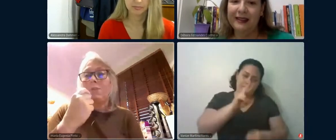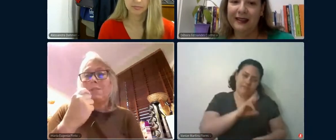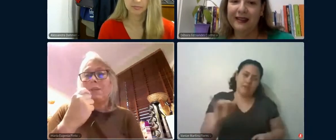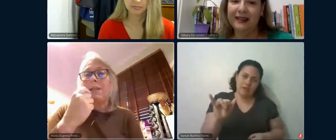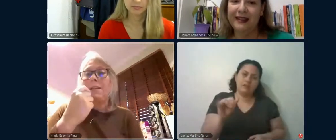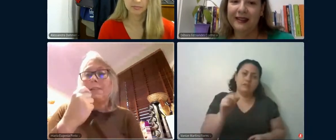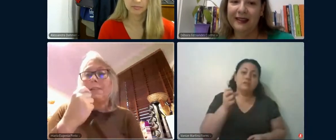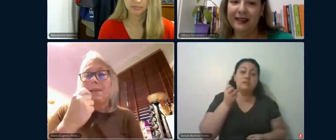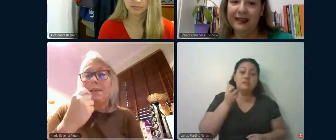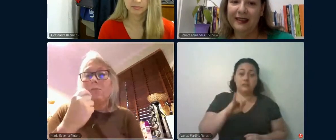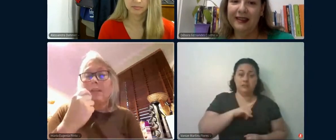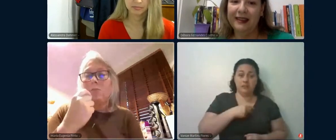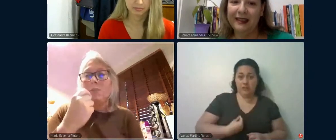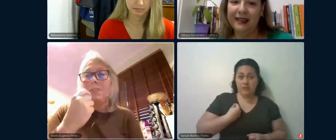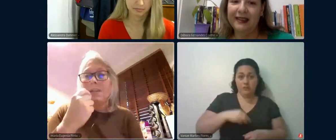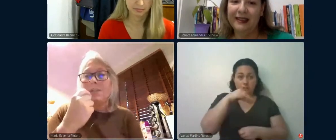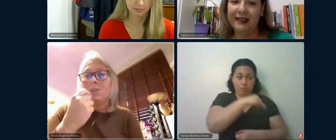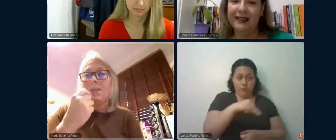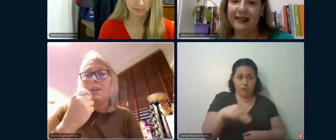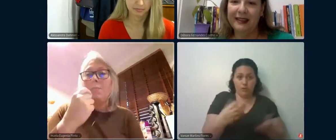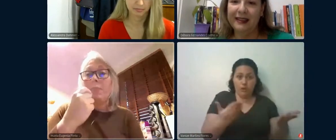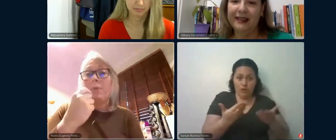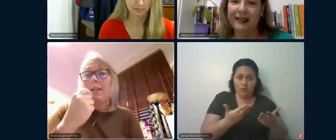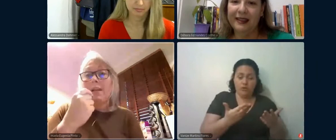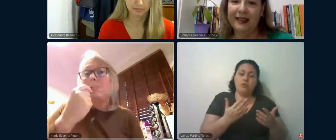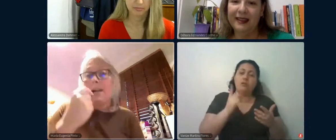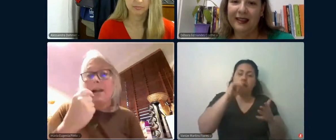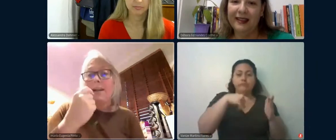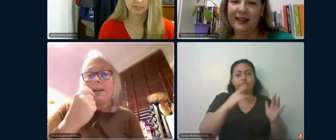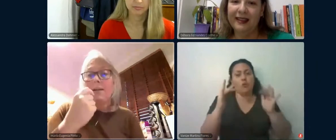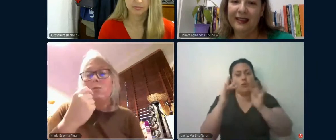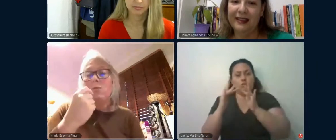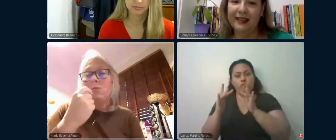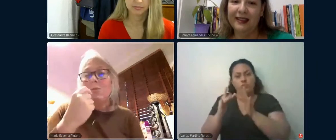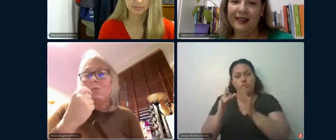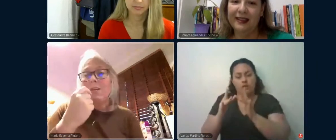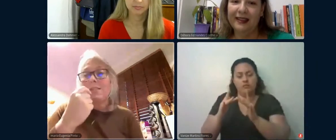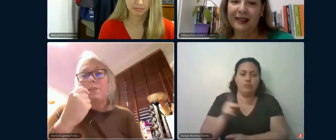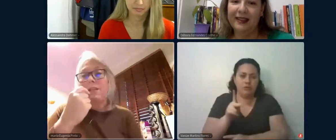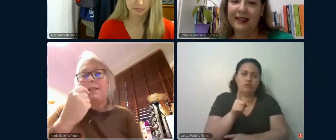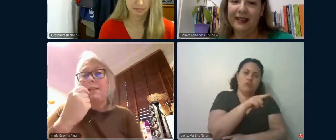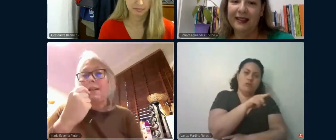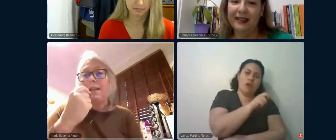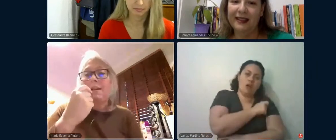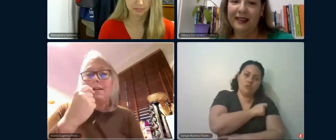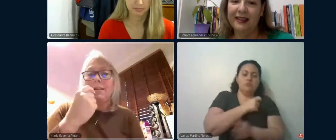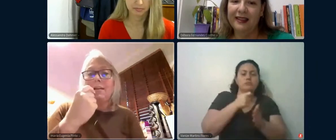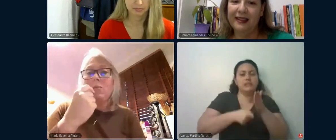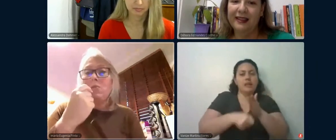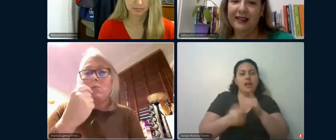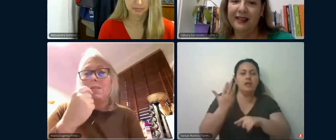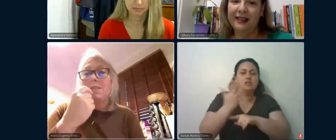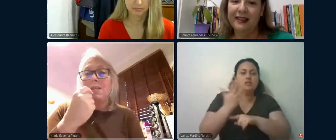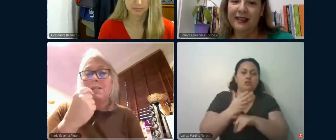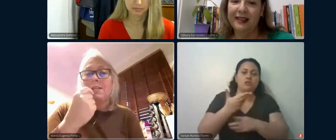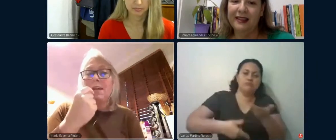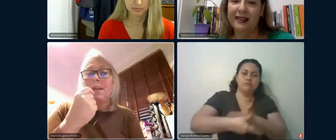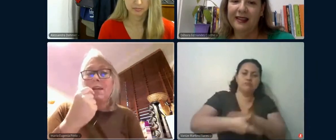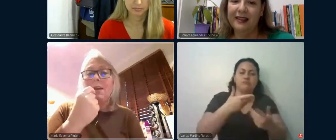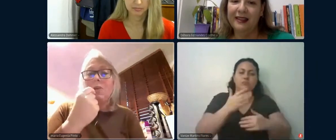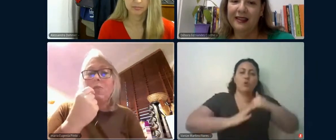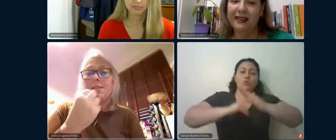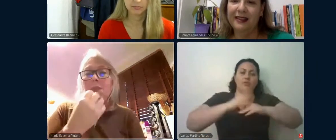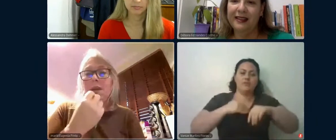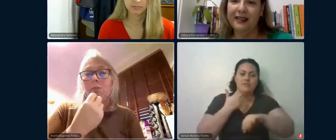de uma disciplina entre em contato com o docente, para poder até auxiliar ele a construir essa disciplina em AD. Muitos de vocês têm